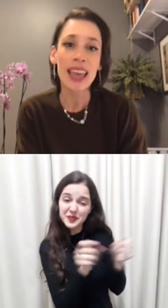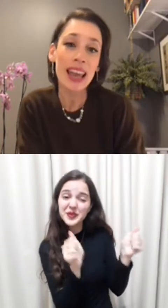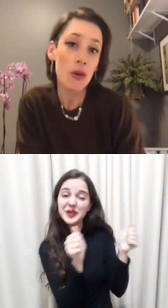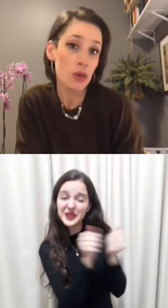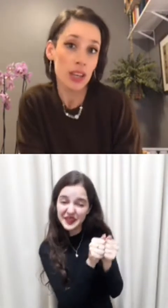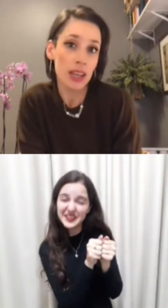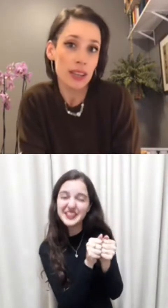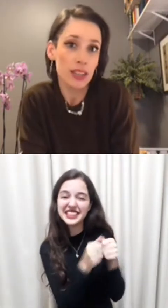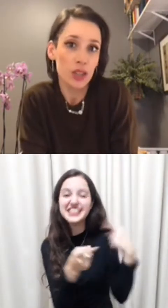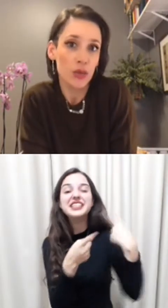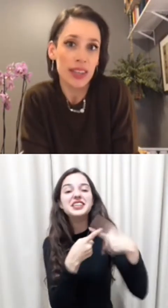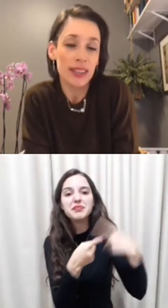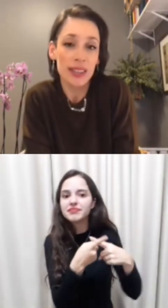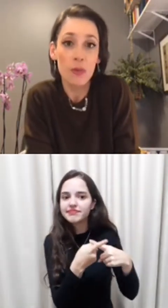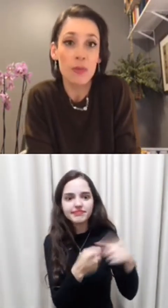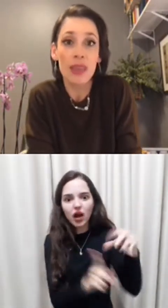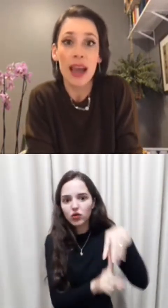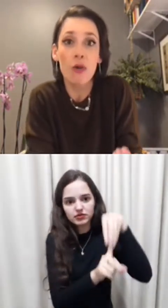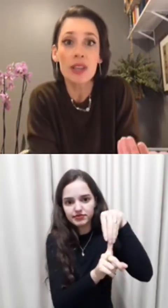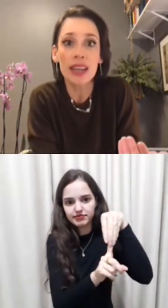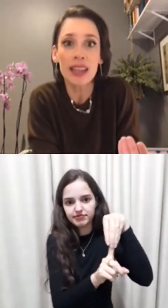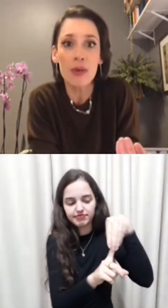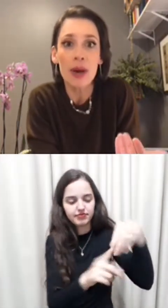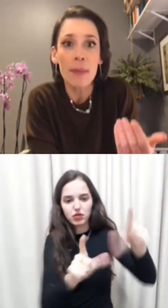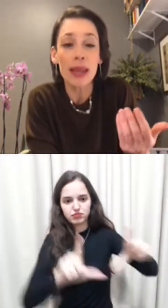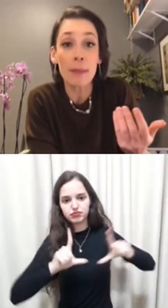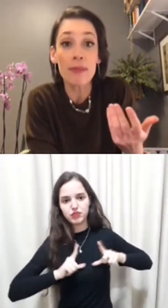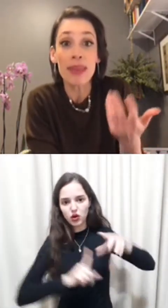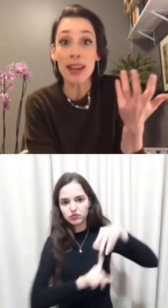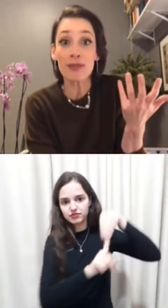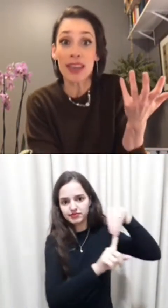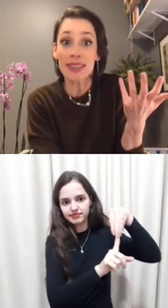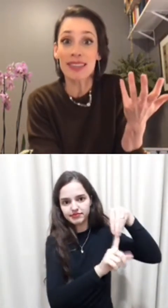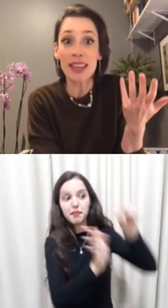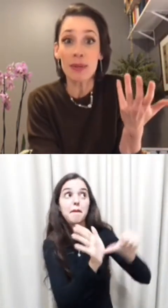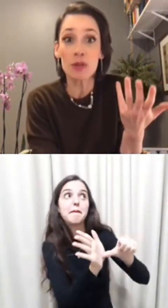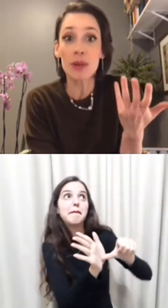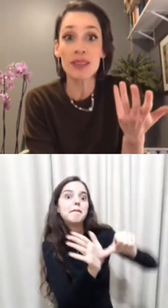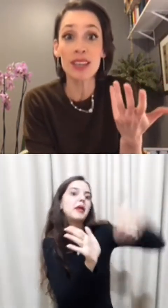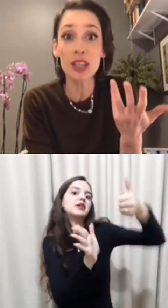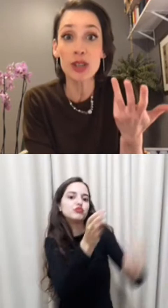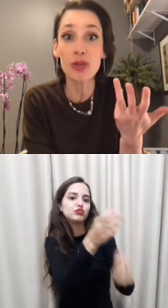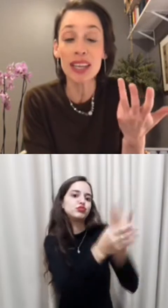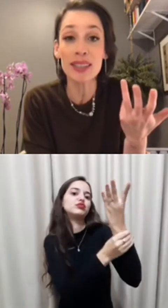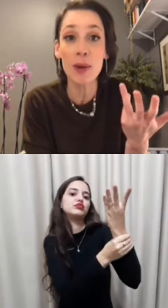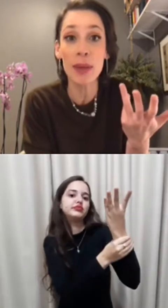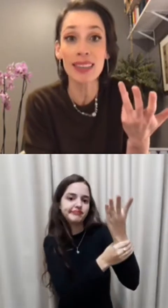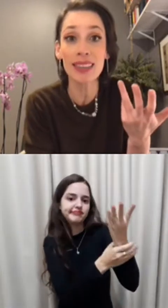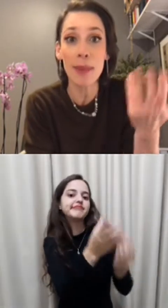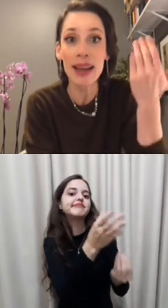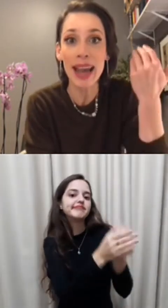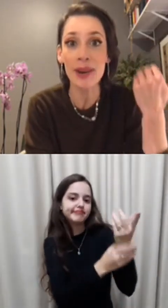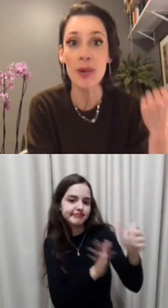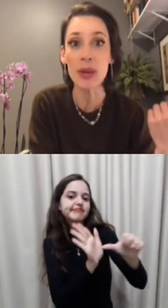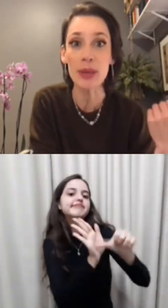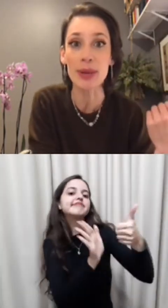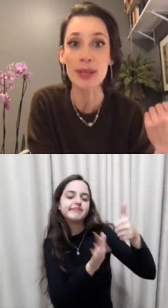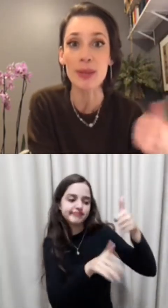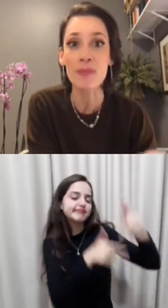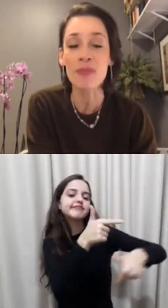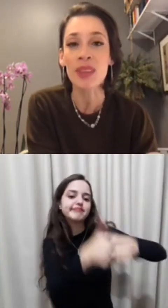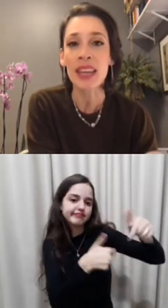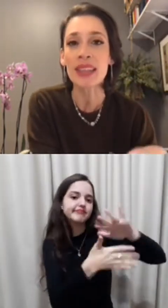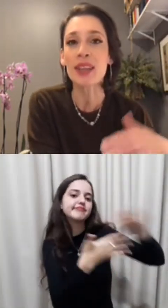Porque era a única certificação, a única não, pela primeira vez teríamos uma certificação para trabalhar com